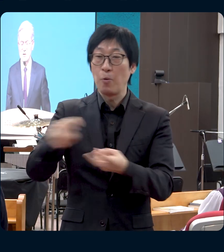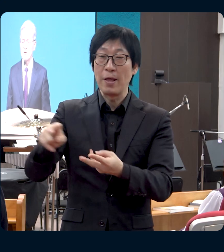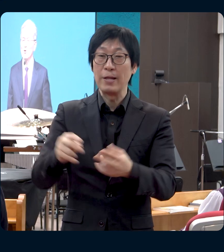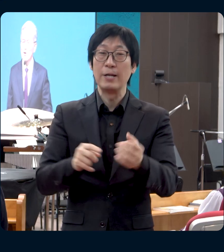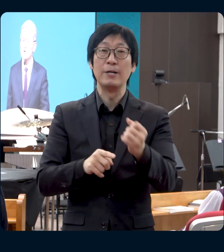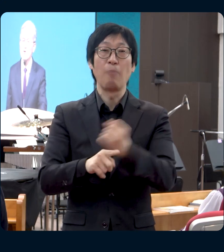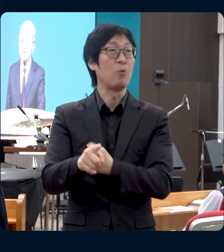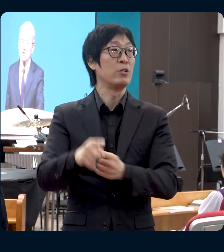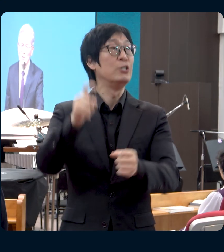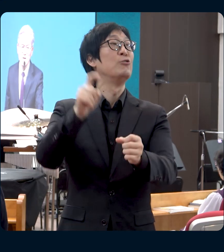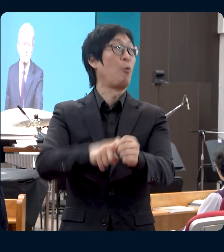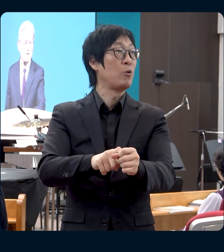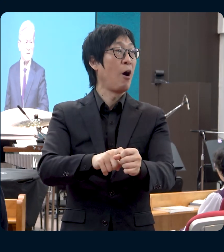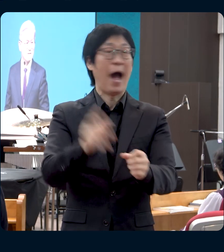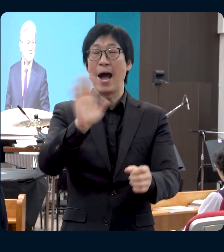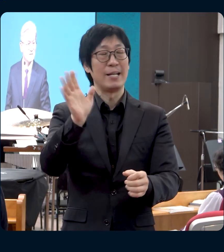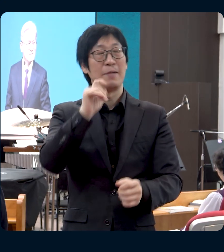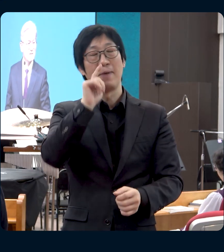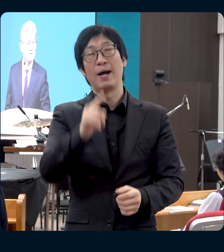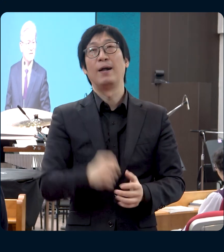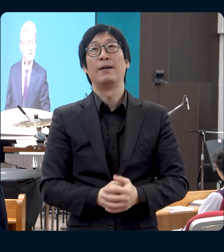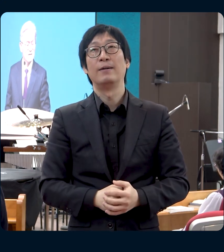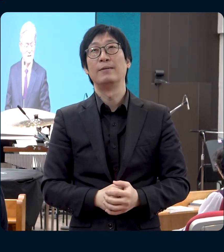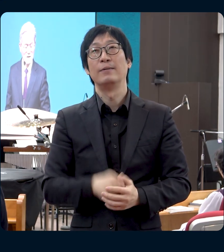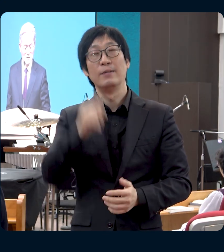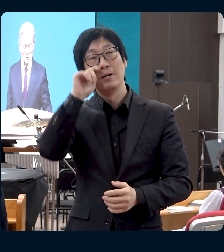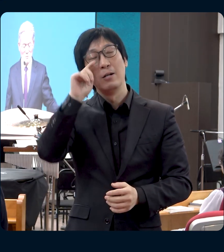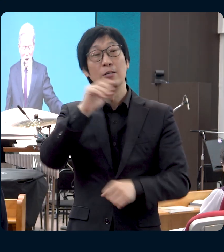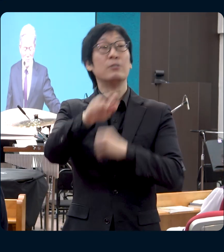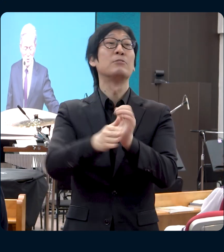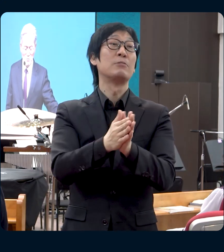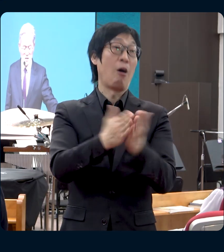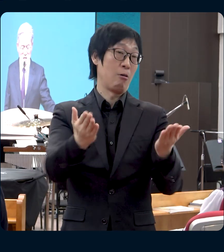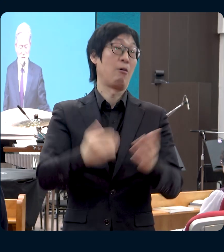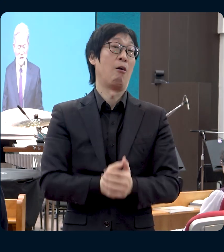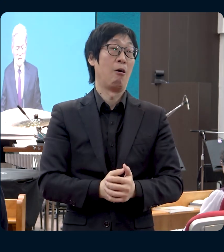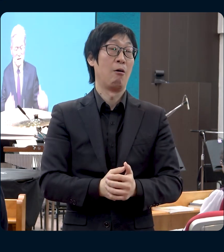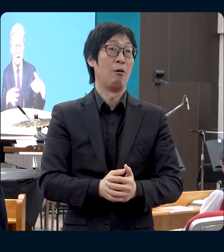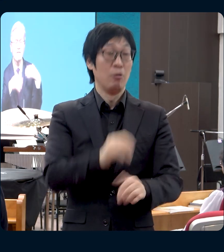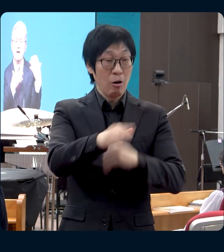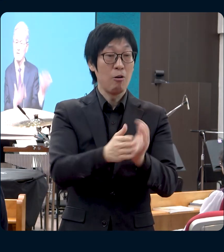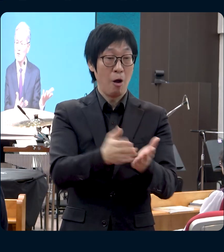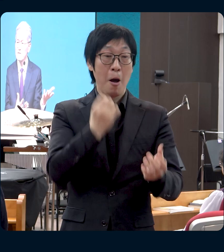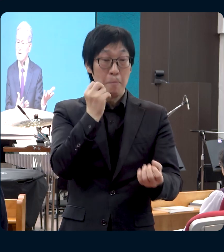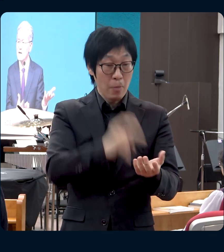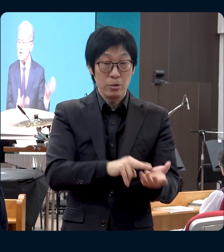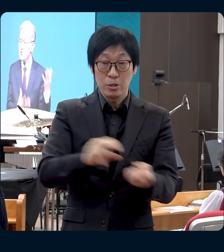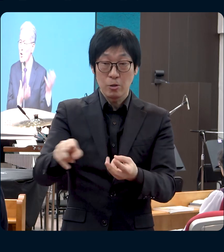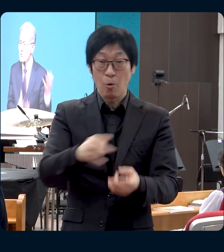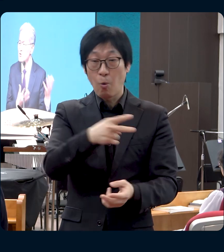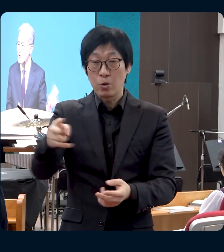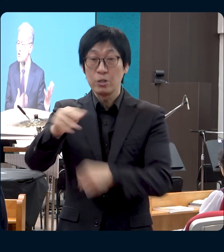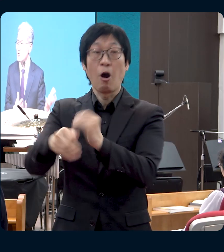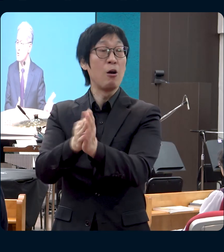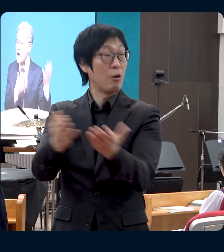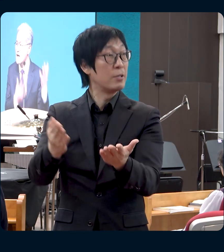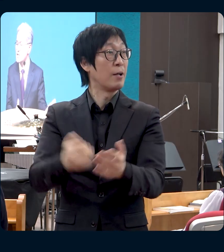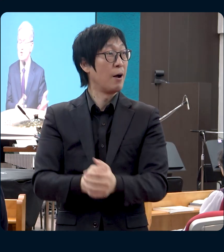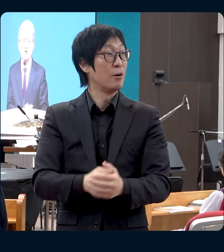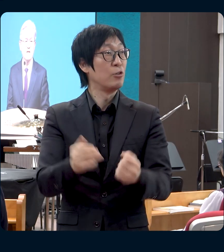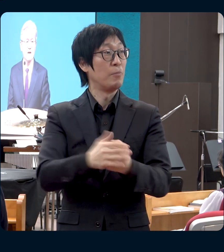쓰는 것이 어떻게 성경이 되겠습니까? 그리고 마음에도 없는 칭찬을 일단 한다는 것, 이건 너무